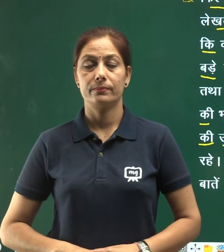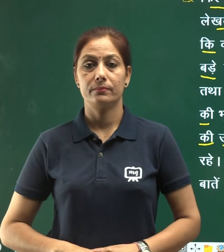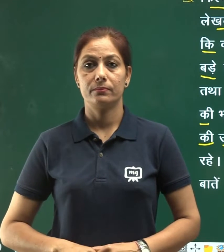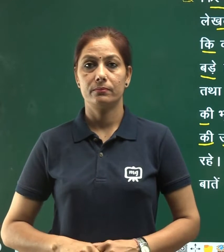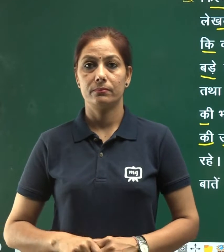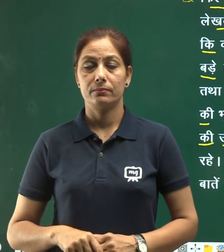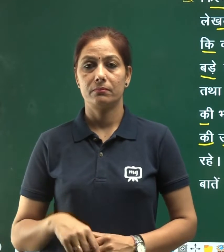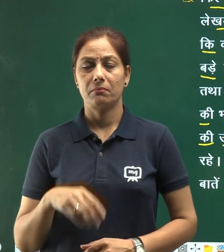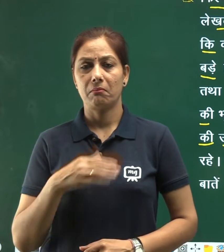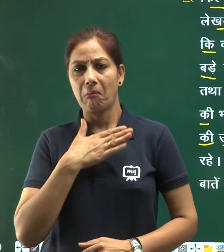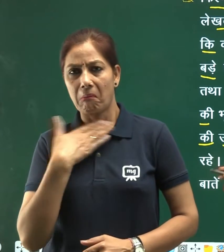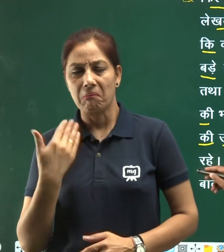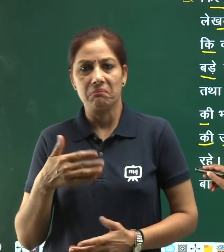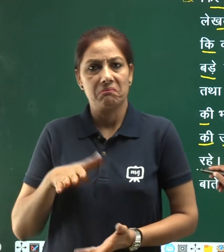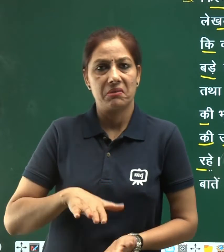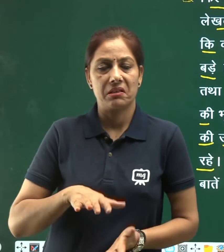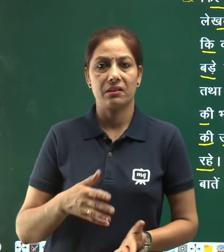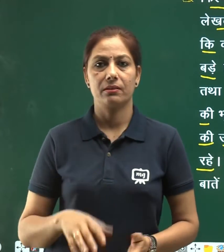नहीं रहे।